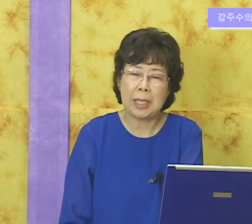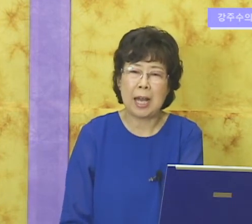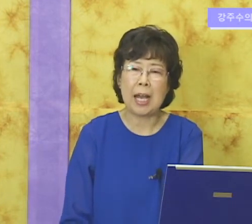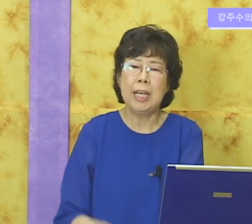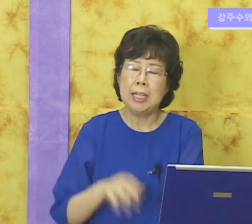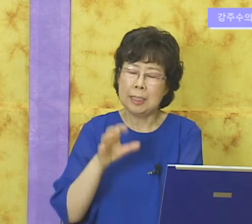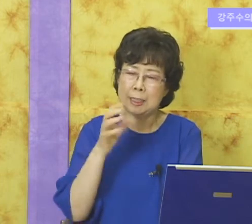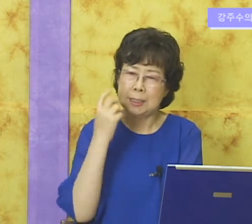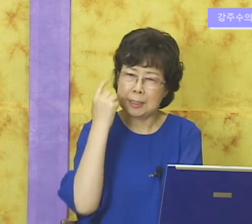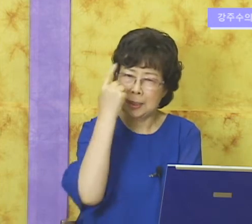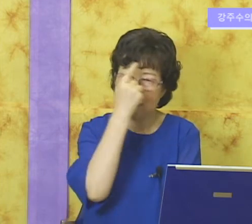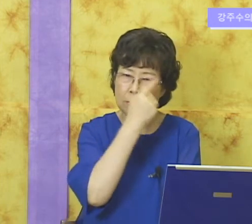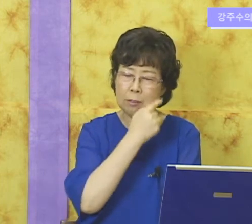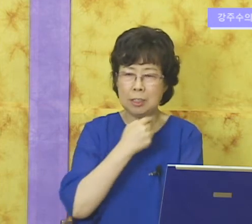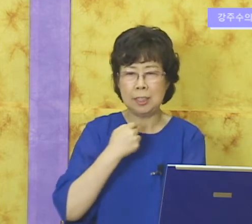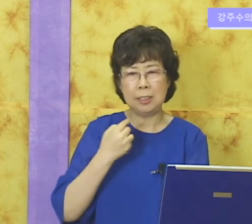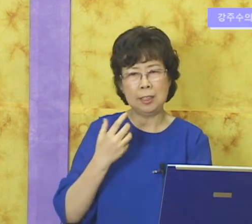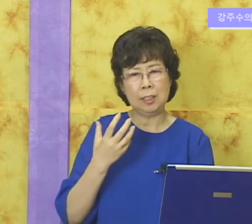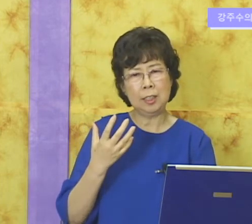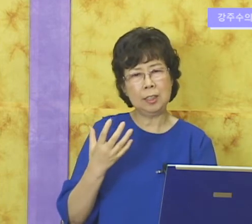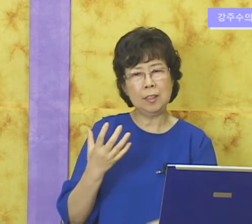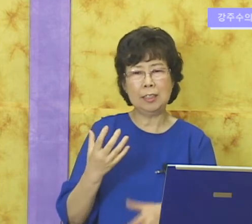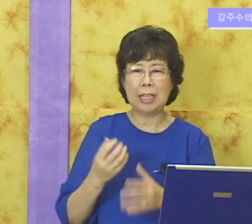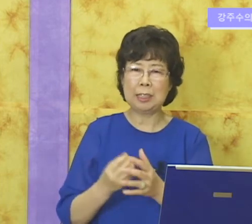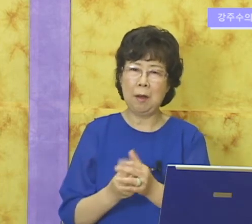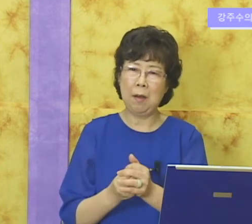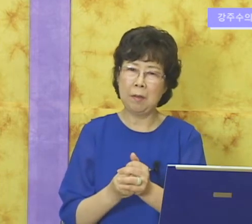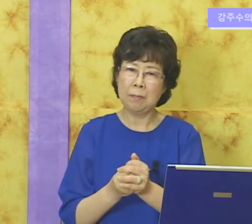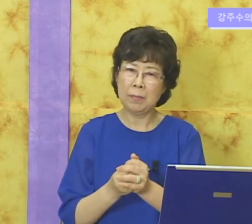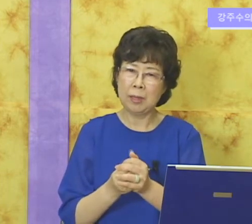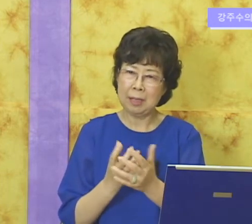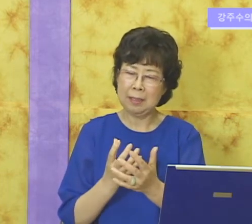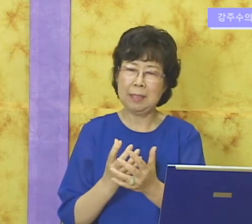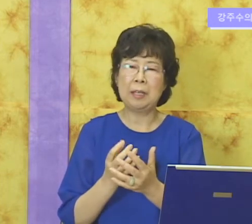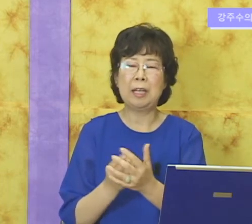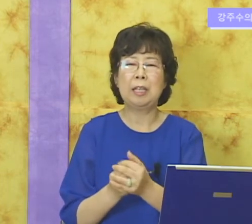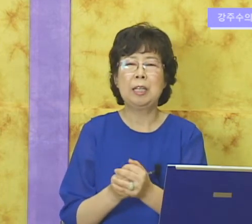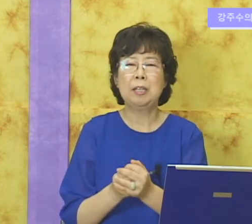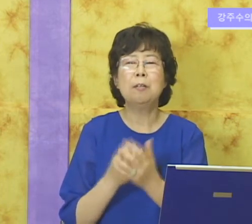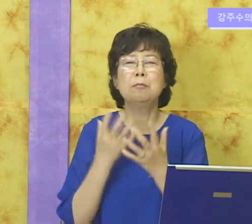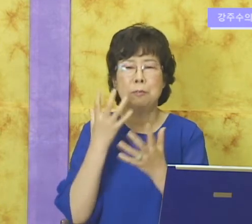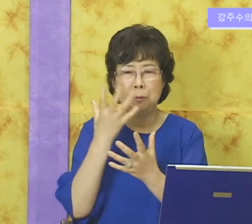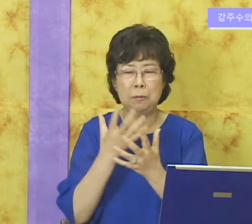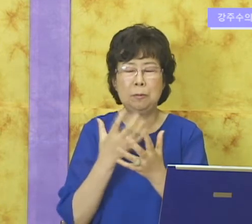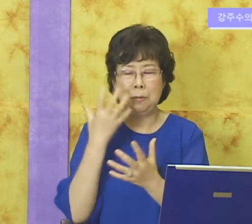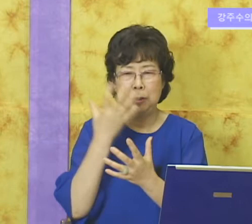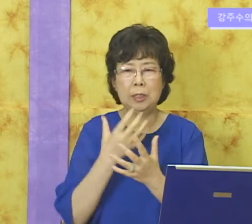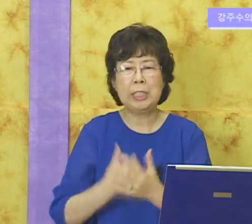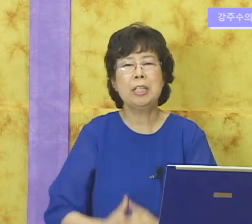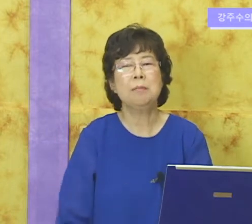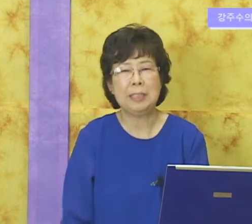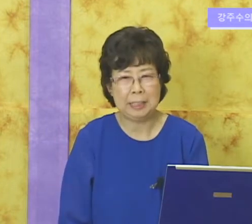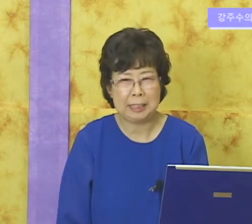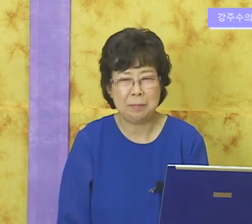보니까 그 얼굴 특성을 따서 딱 이렇게 얼굴 이름을